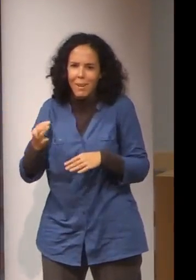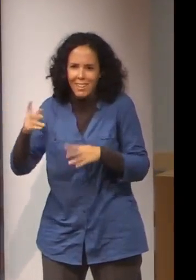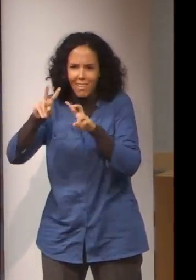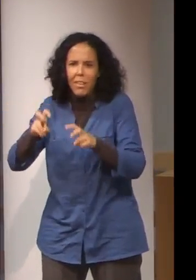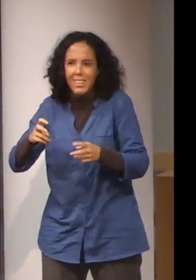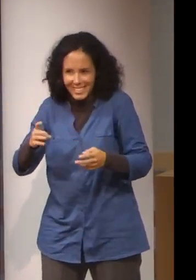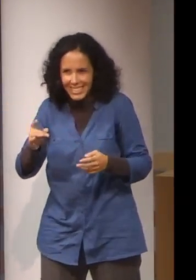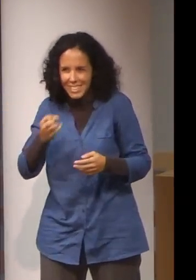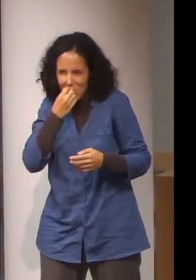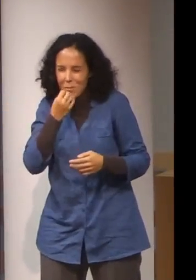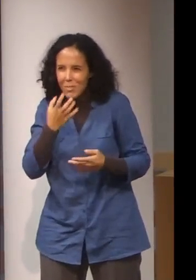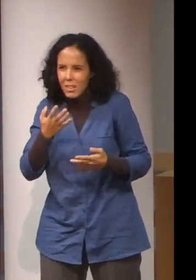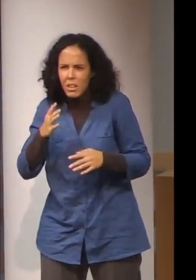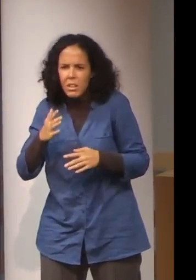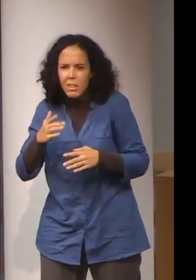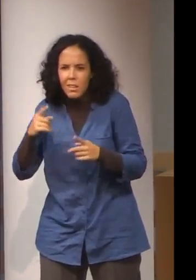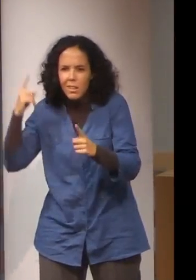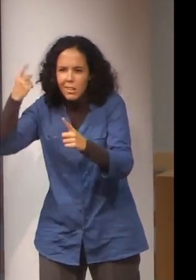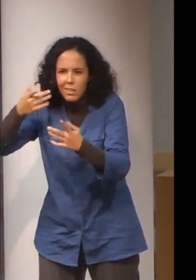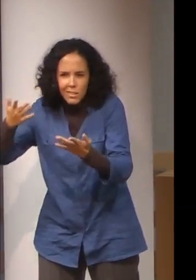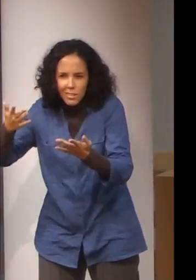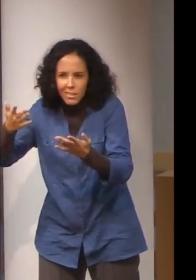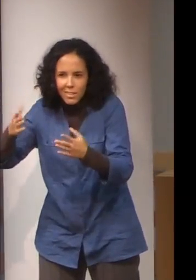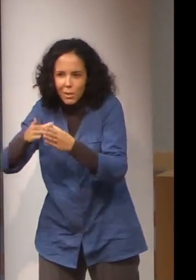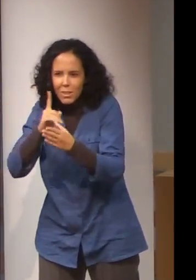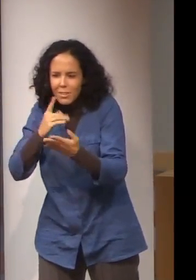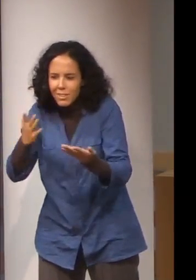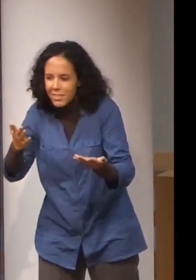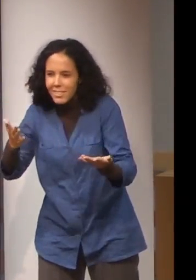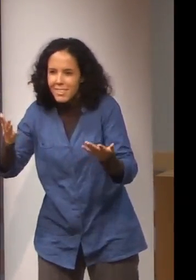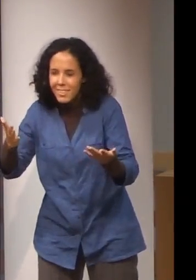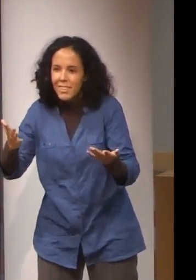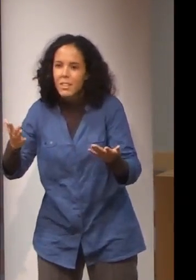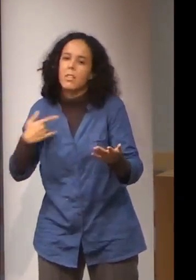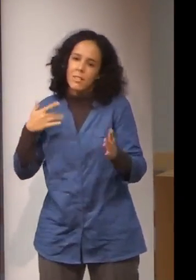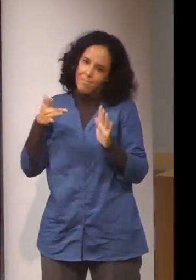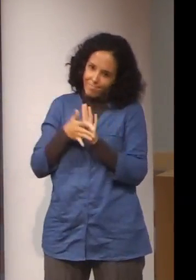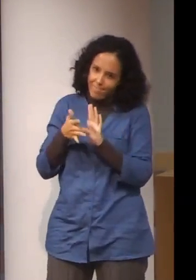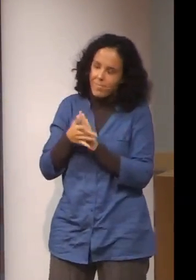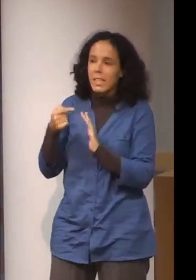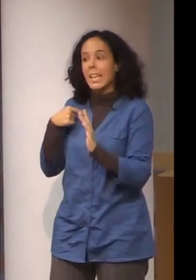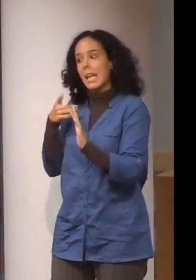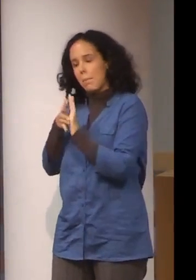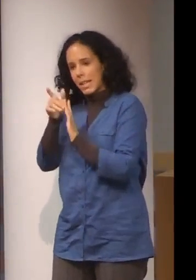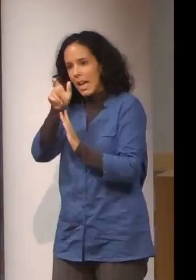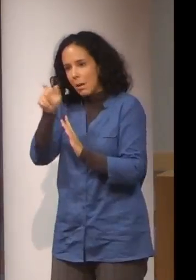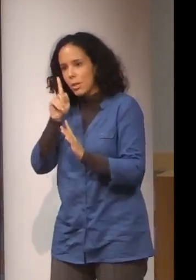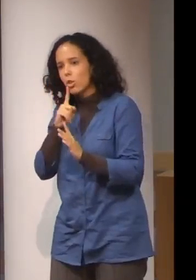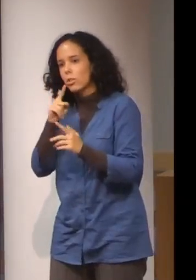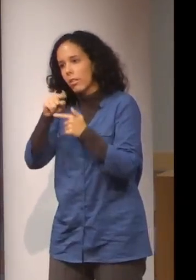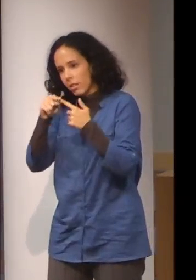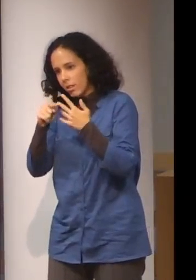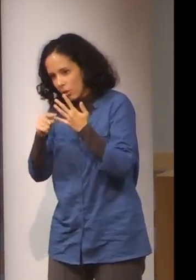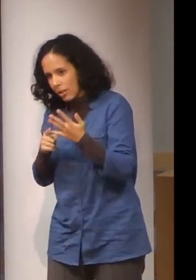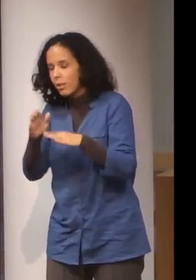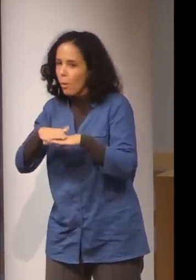que se obtenían favorables o no hacia esta comunidad. ¿Cuál era el objeto? ¿Hacia quién o qué nos